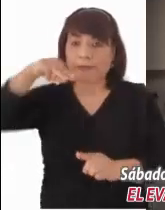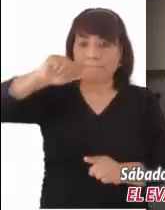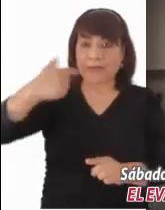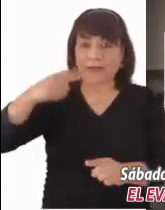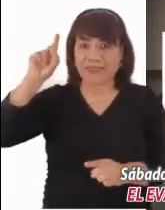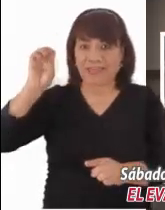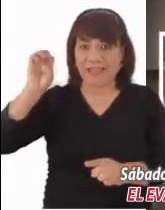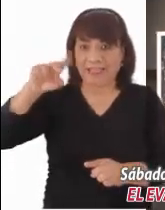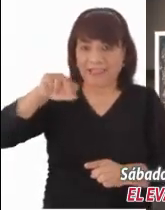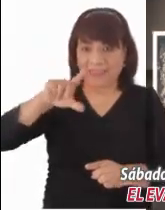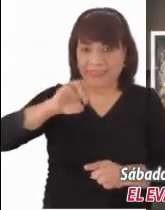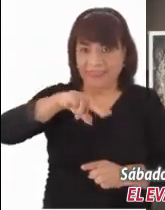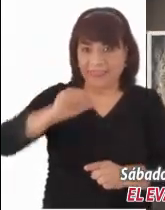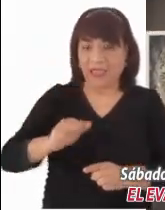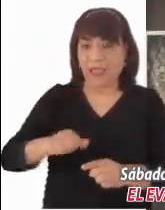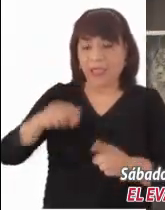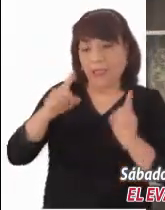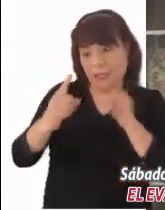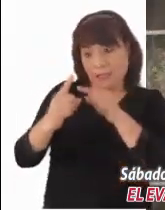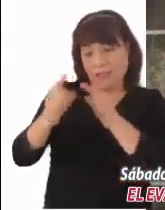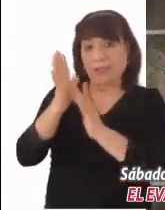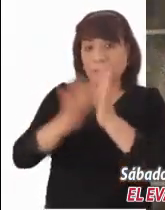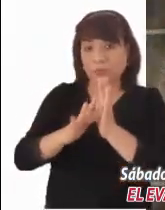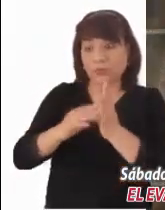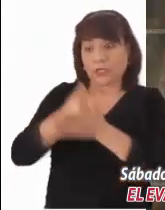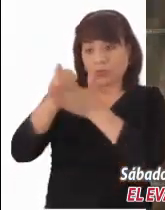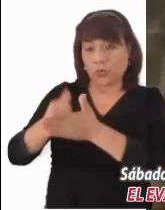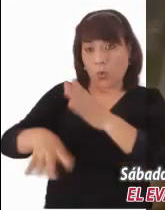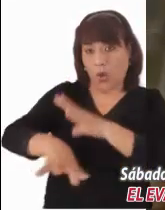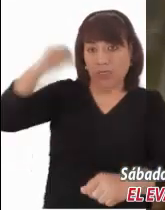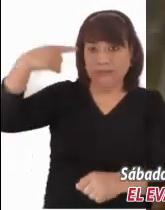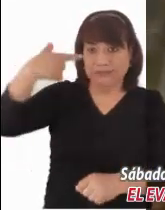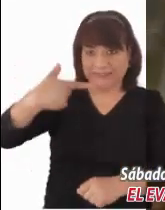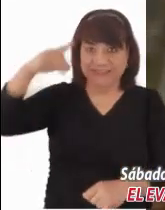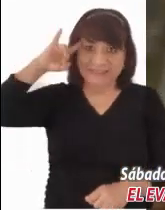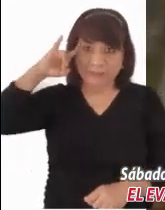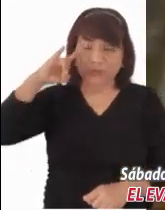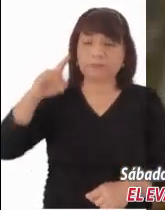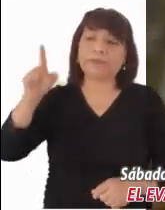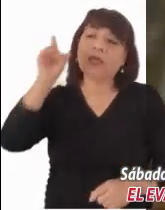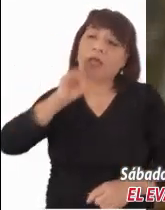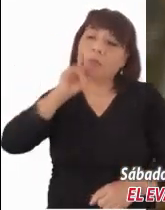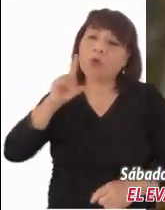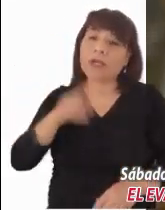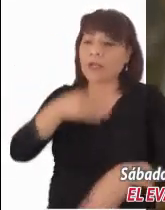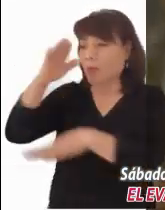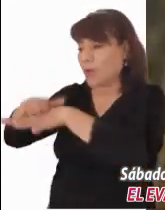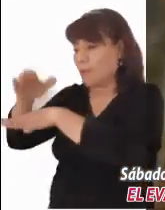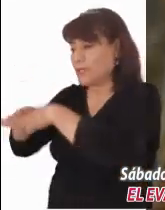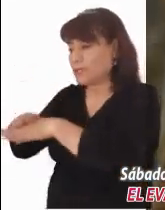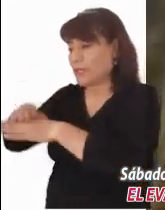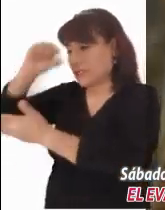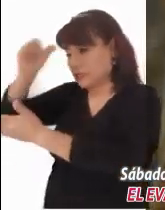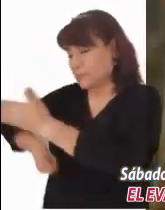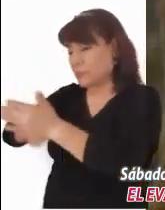María Magdalena, de la que había arrojado 7 demonios. Ella fue a llevar la noticia a los discípulos,